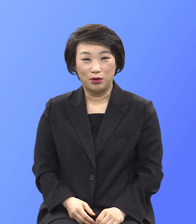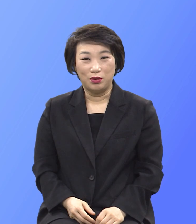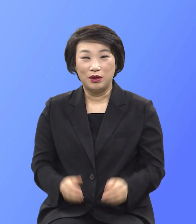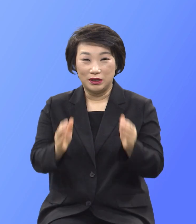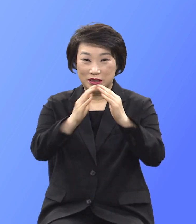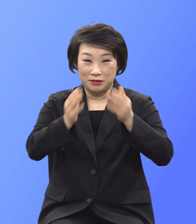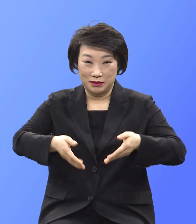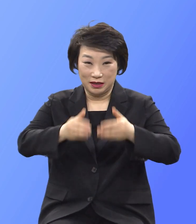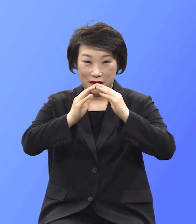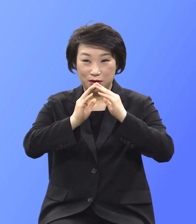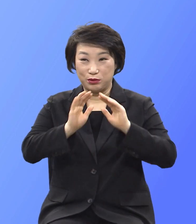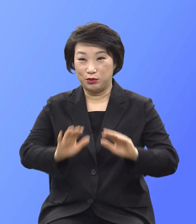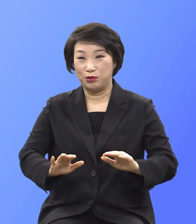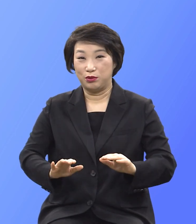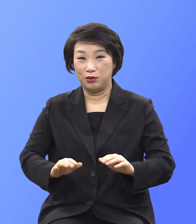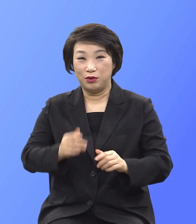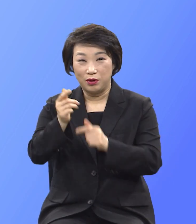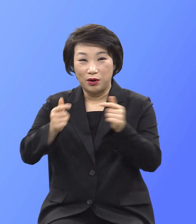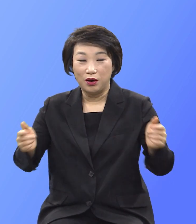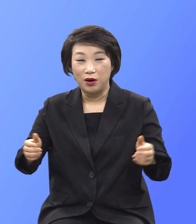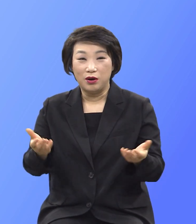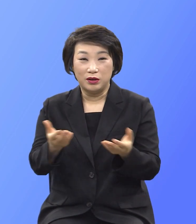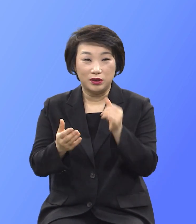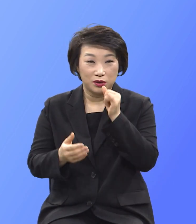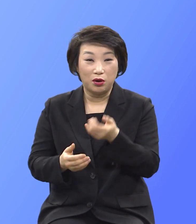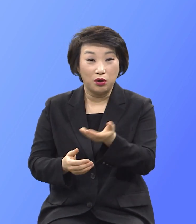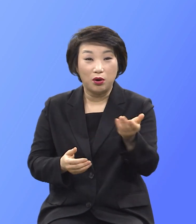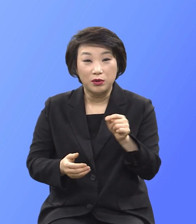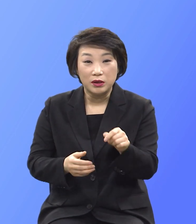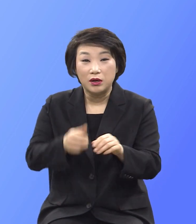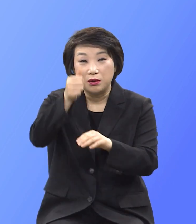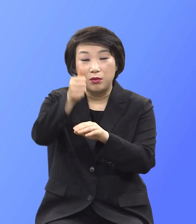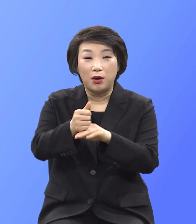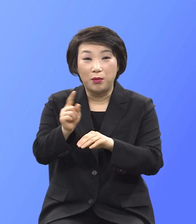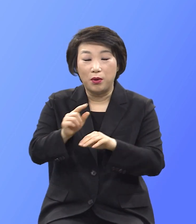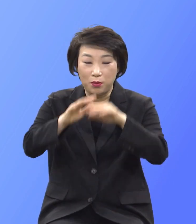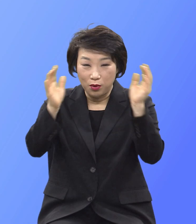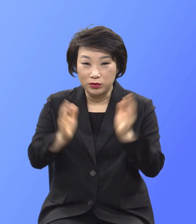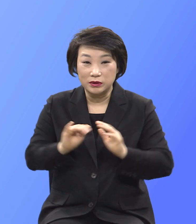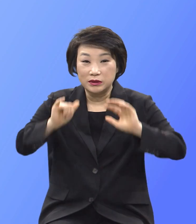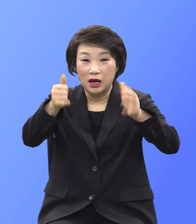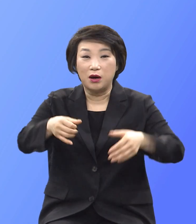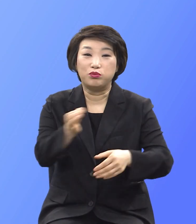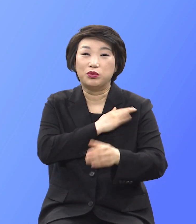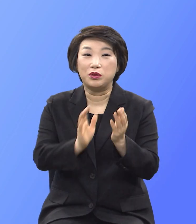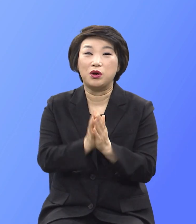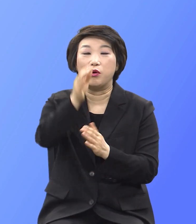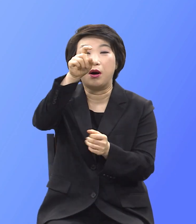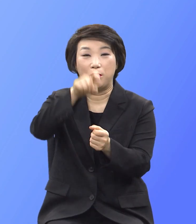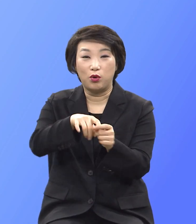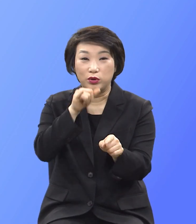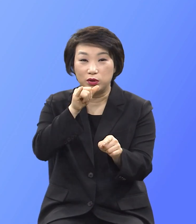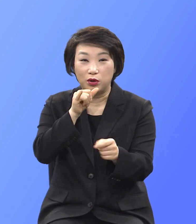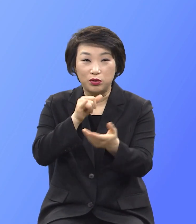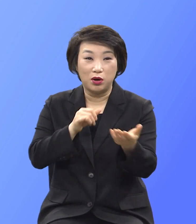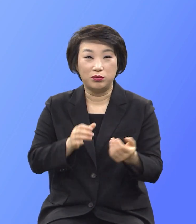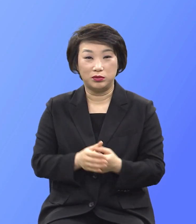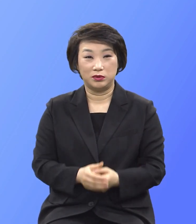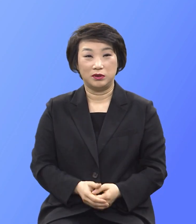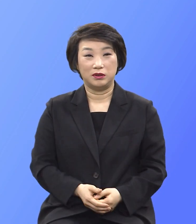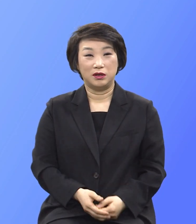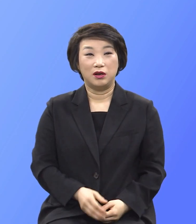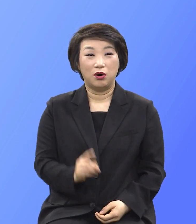집을 짓고 세상의 부귀영화가 목적이요. 어느 시대는